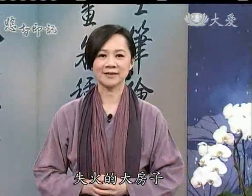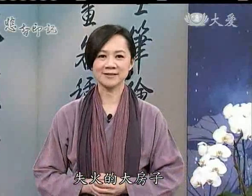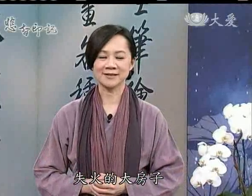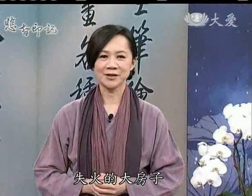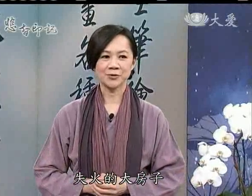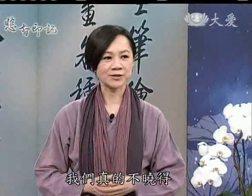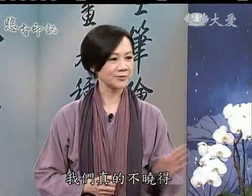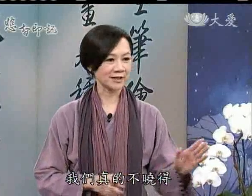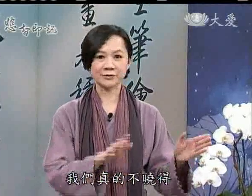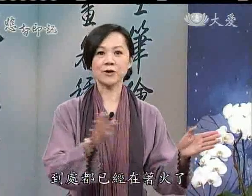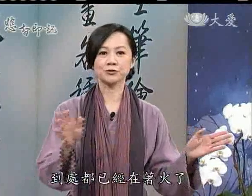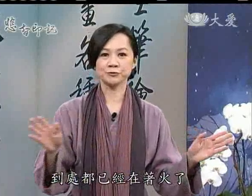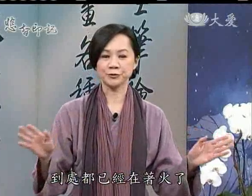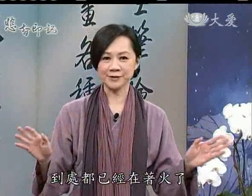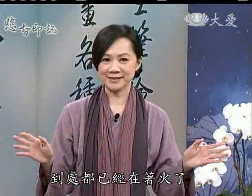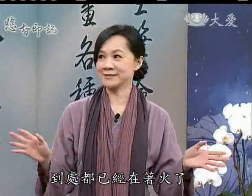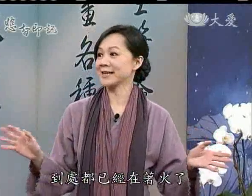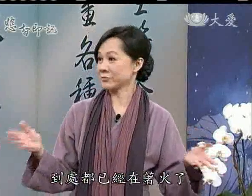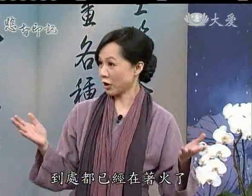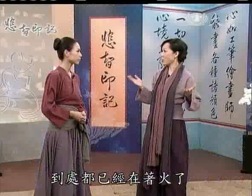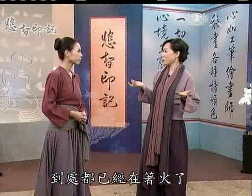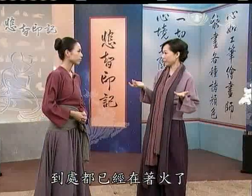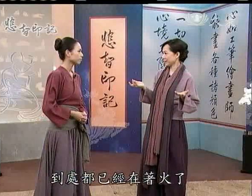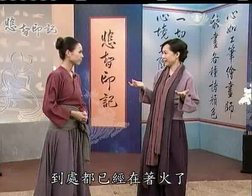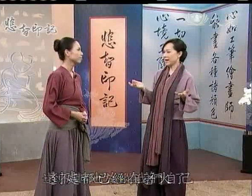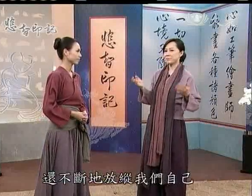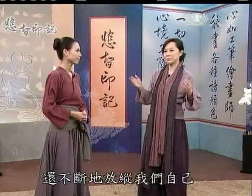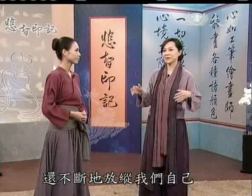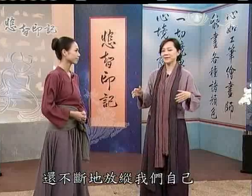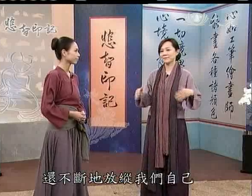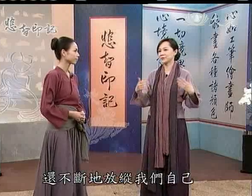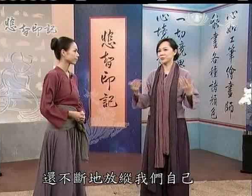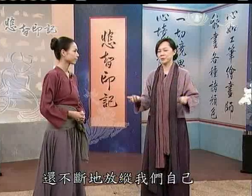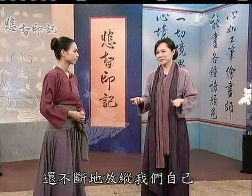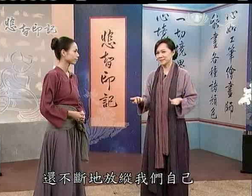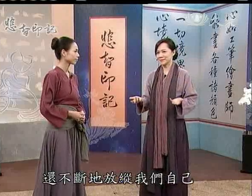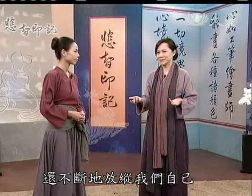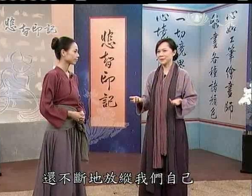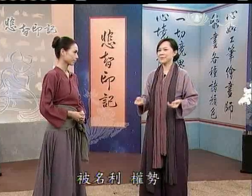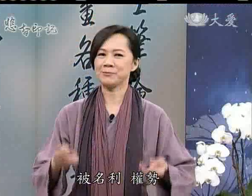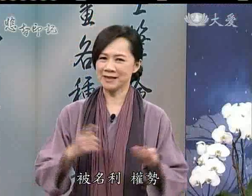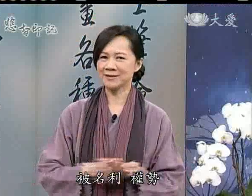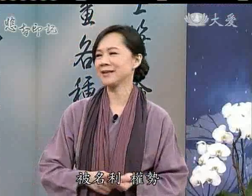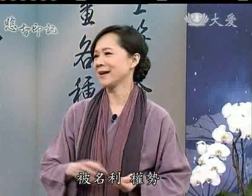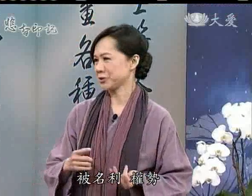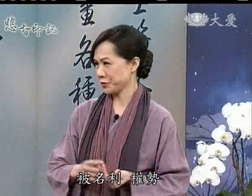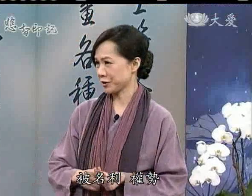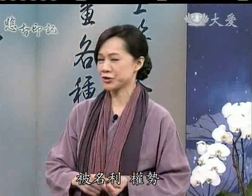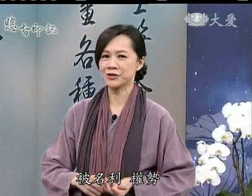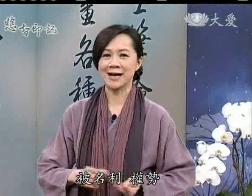房子，我们真的不晓得到处都已经在着火了，还不断的放纵我们自己被名利啦、权势啊、